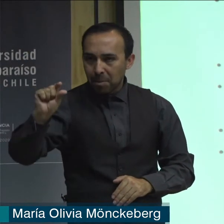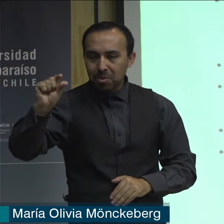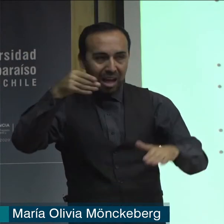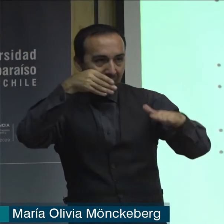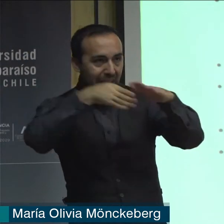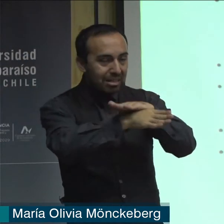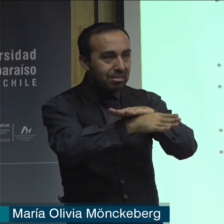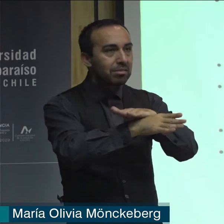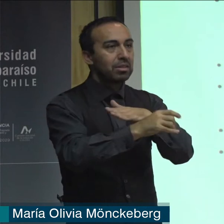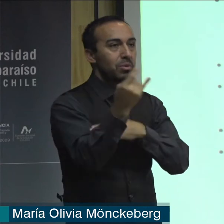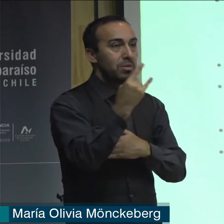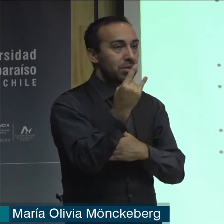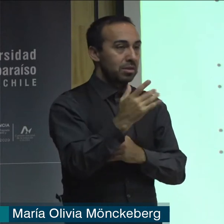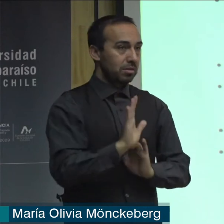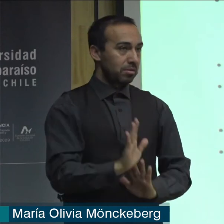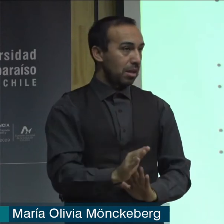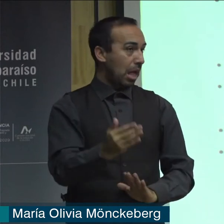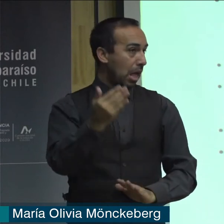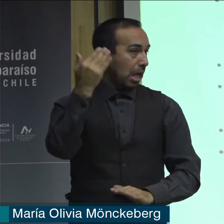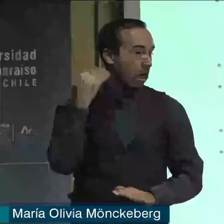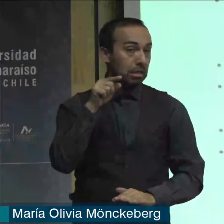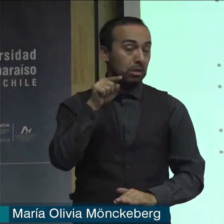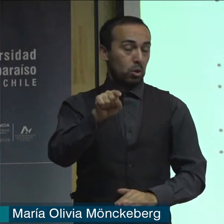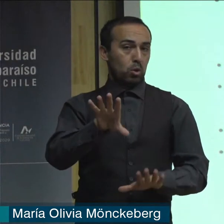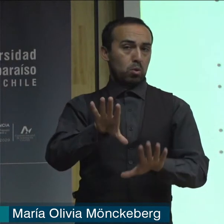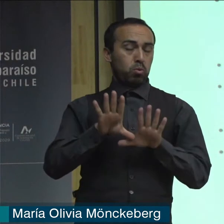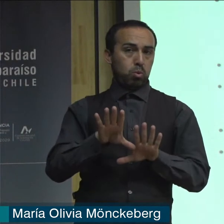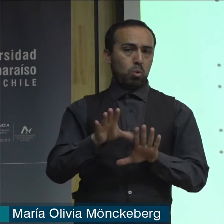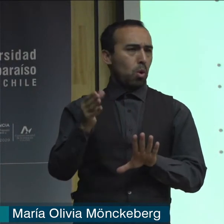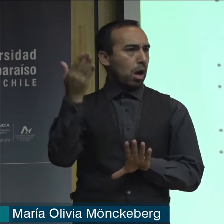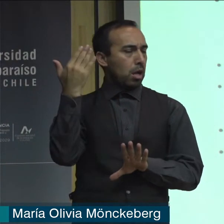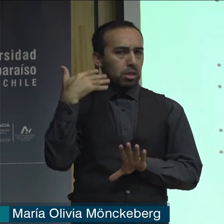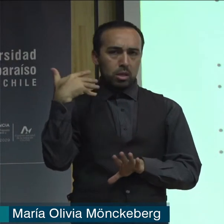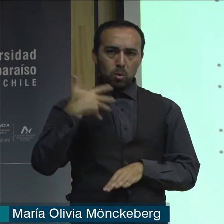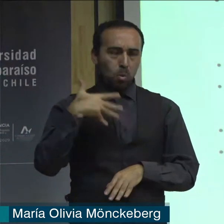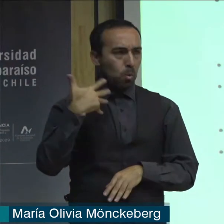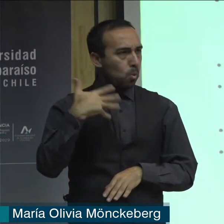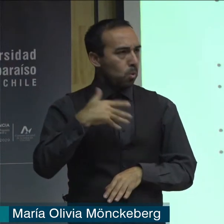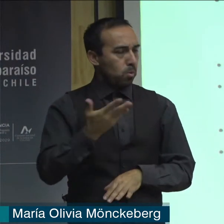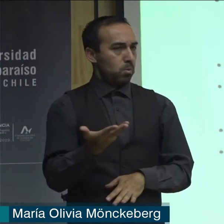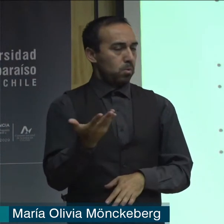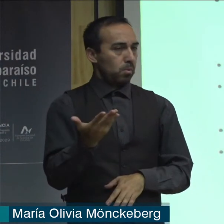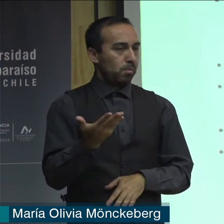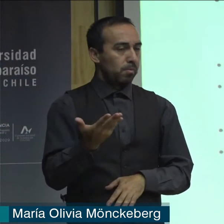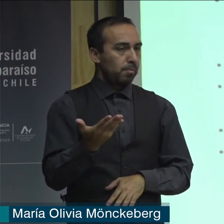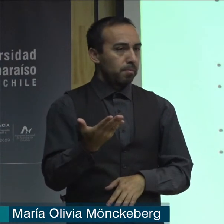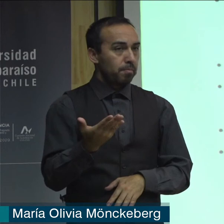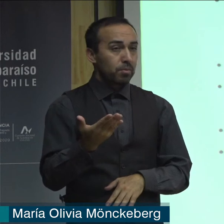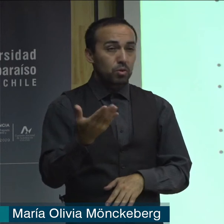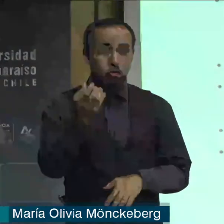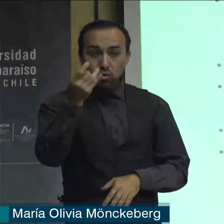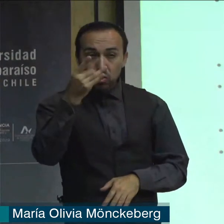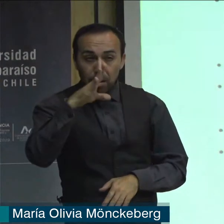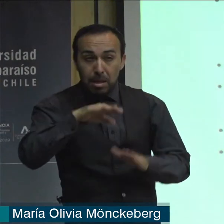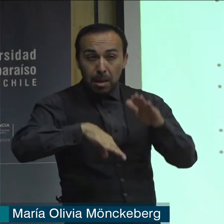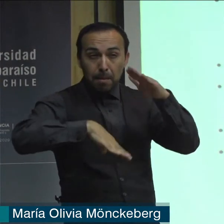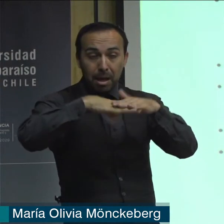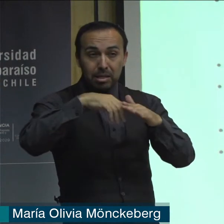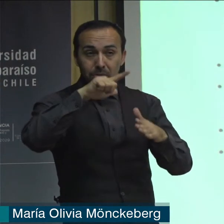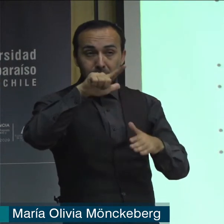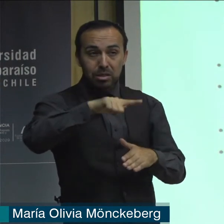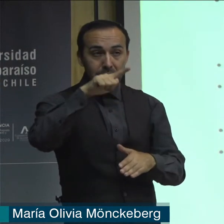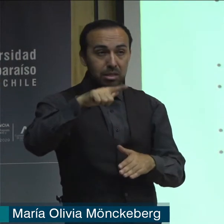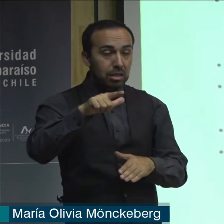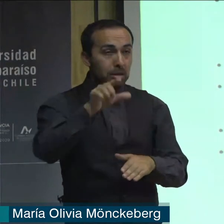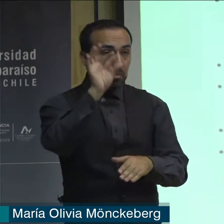universidad y eso es bien impresionante también verlo porque era no más del 17% de los estudiantes